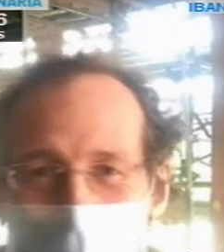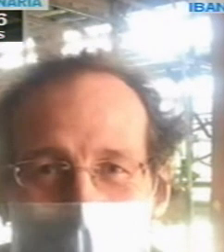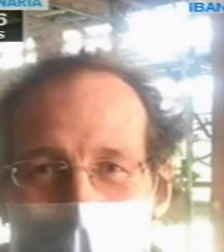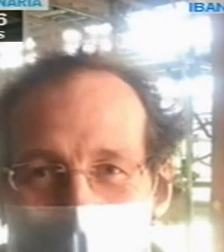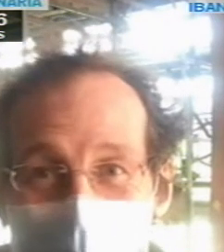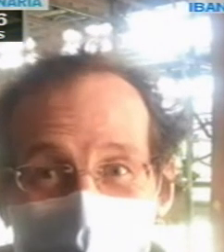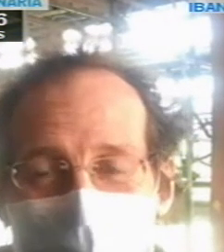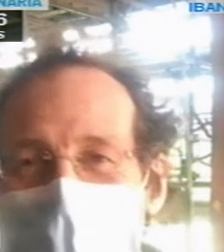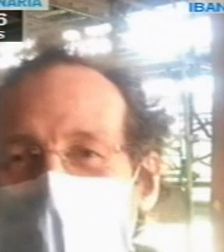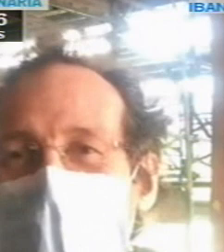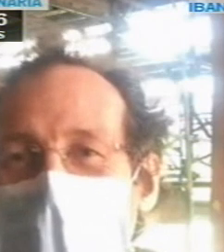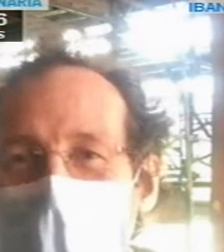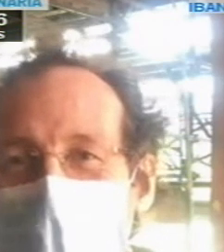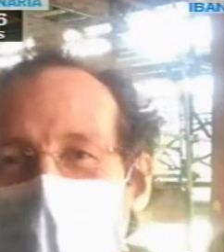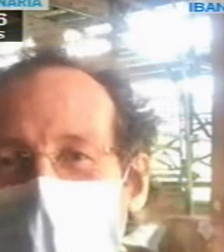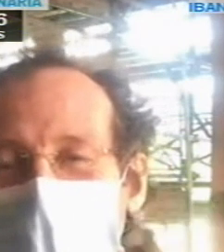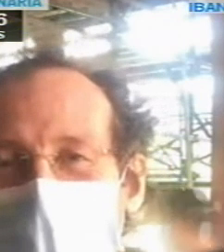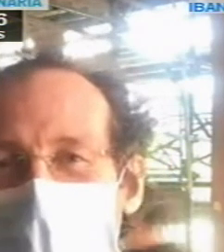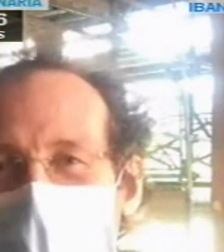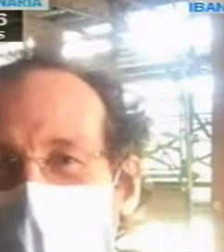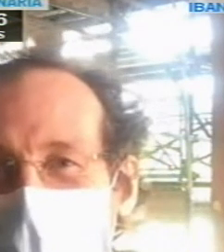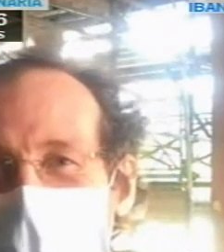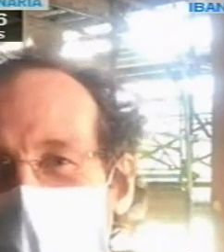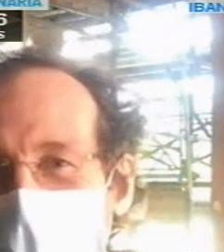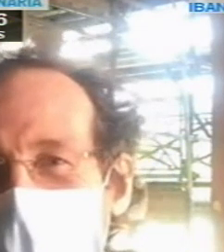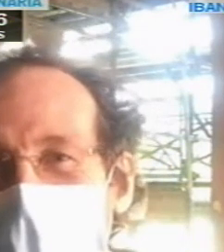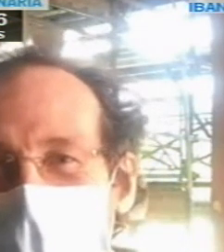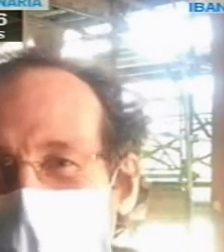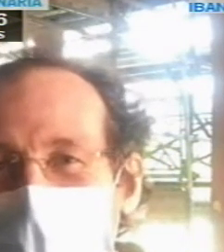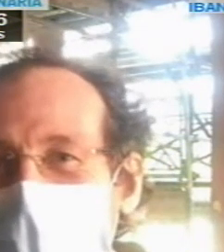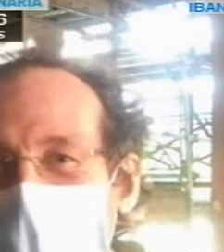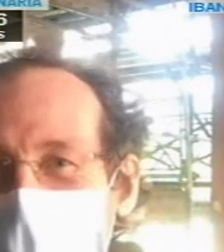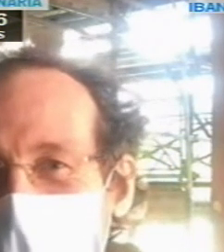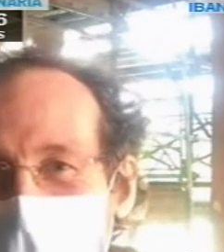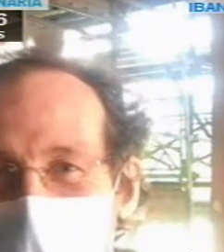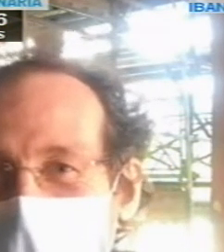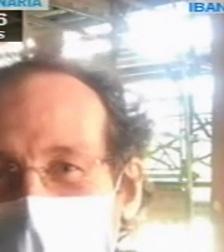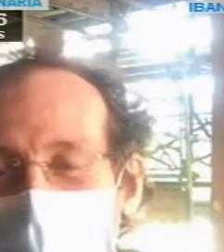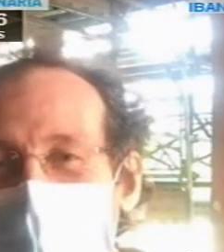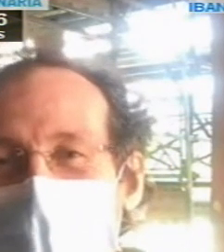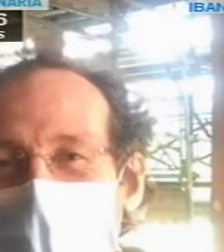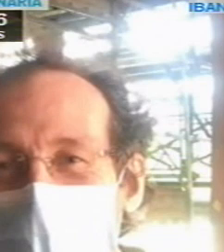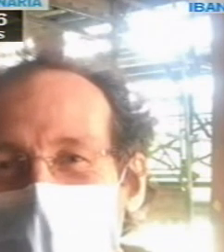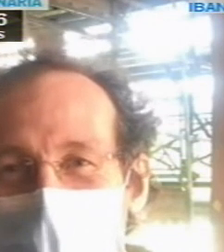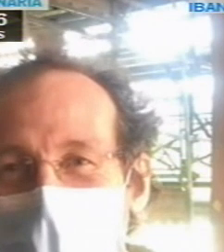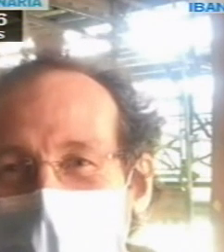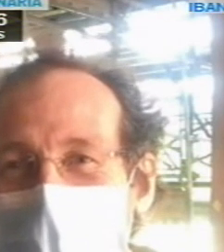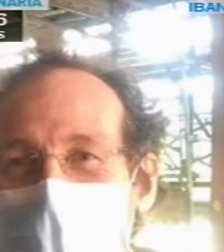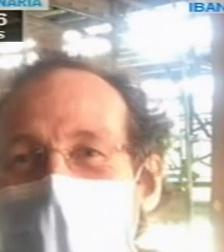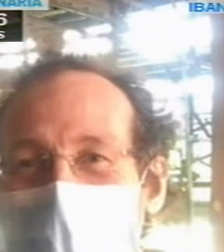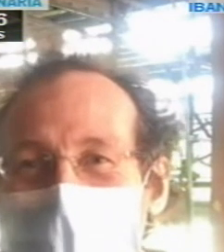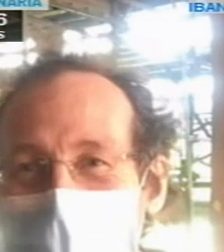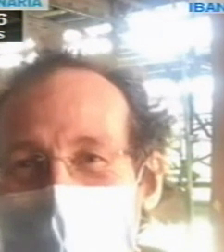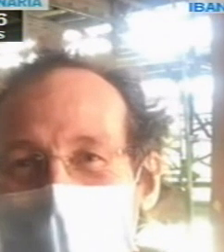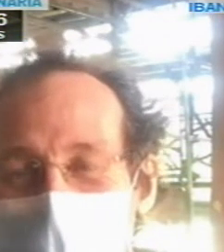realtà direi che è legato più che altro al fatto che bisogna attendere fuori dai negozi e quindi ovviamente la gente, pur insomma rispettando